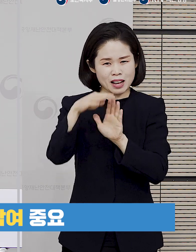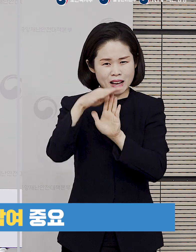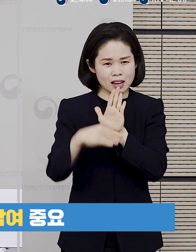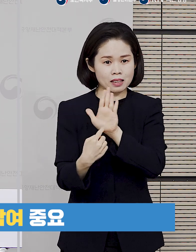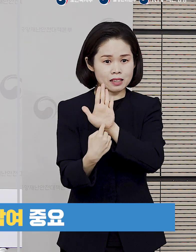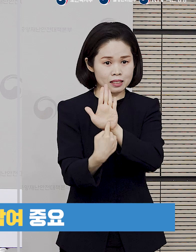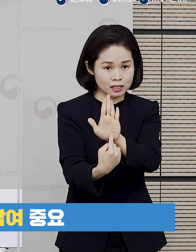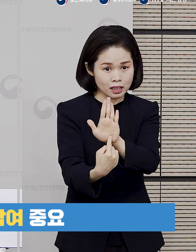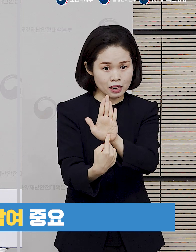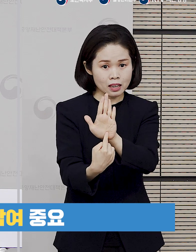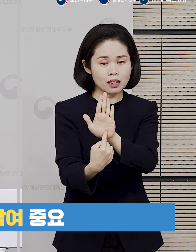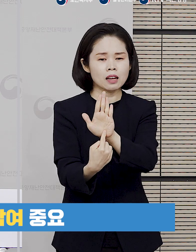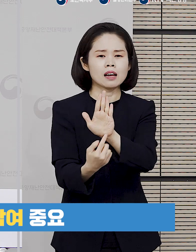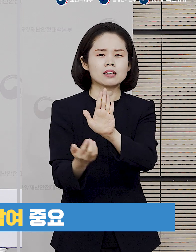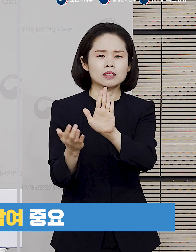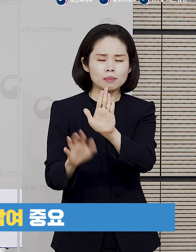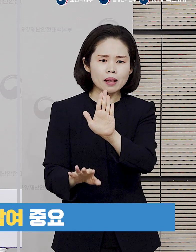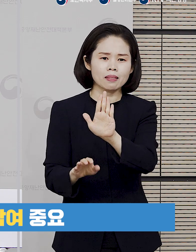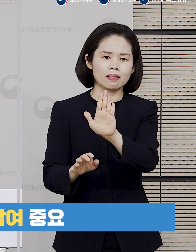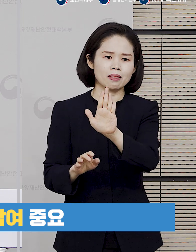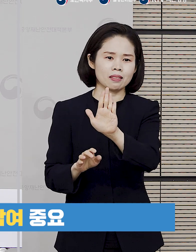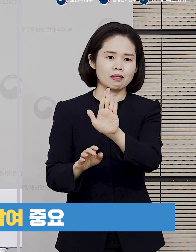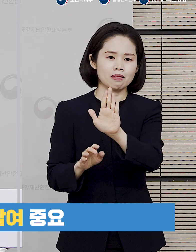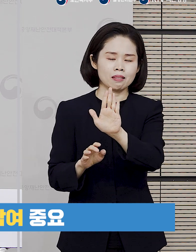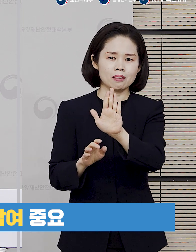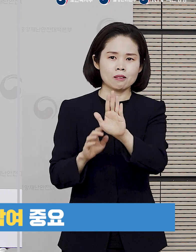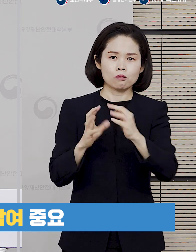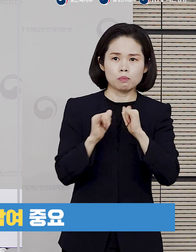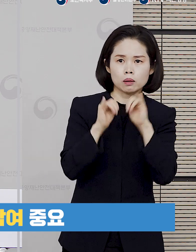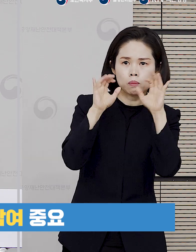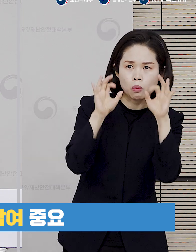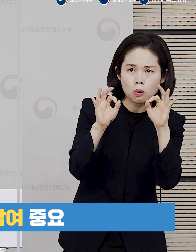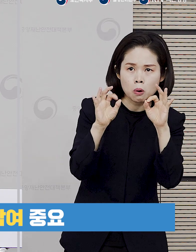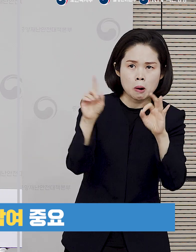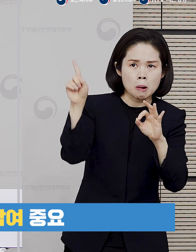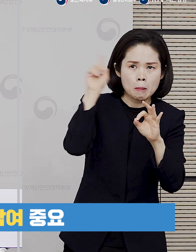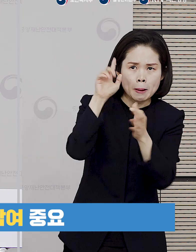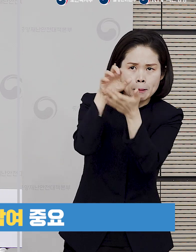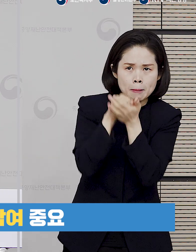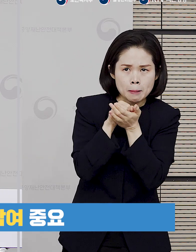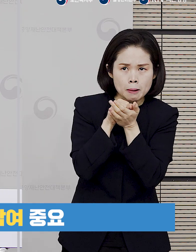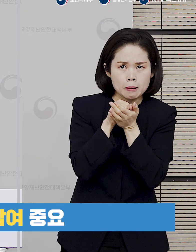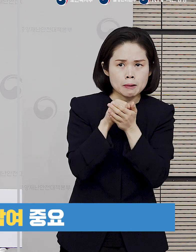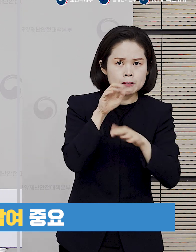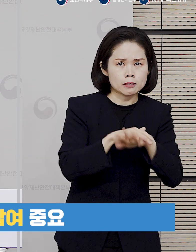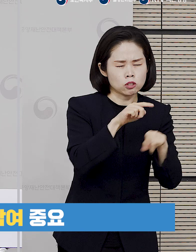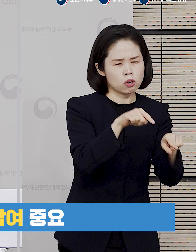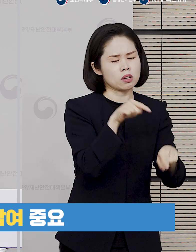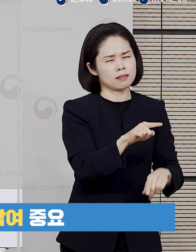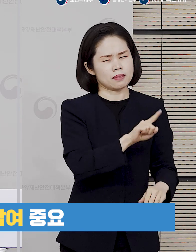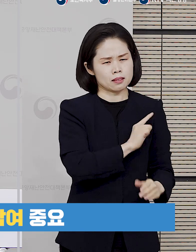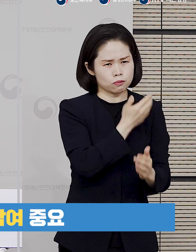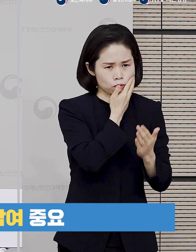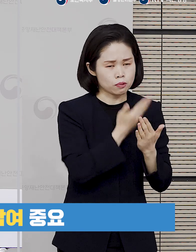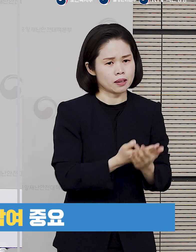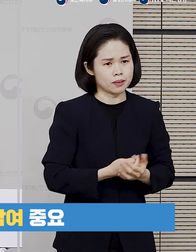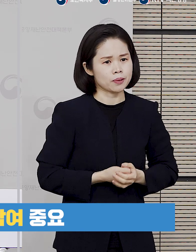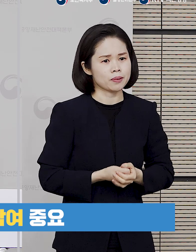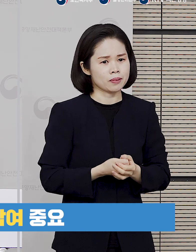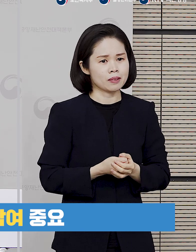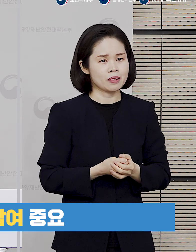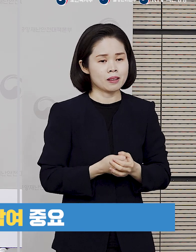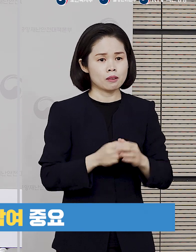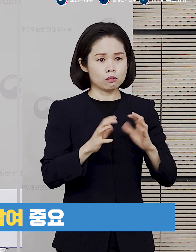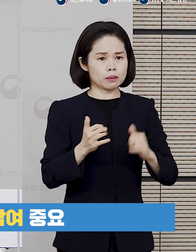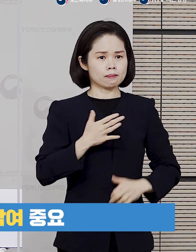하겠습니다만 완성해 나가는 것에 있어서는 국민들의 참여가 매우 중요하다고 생각을 합니다. 국민들께서